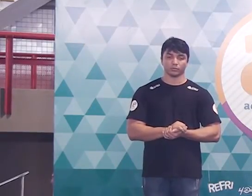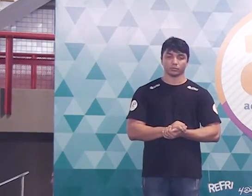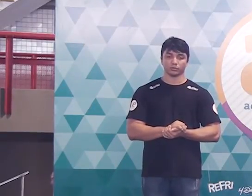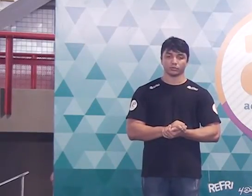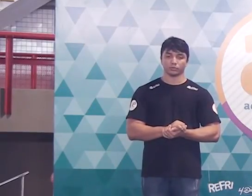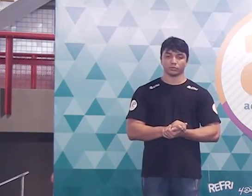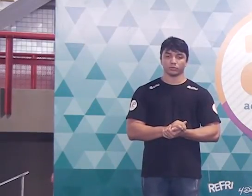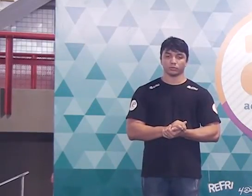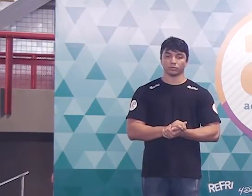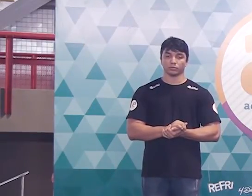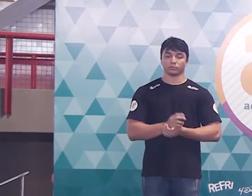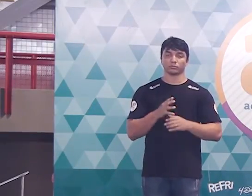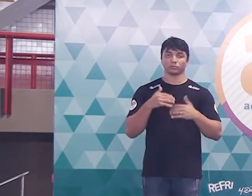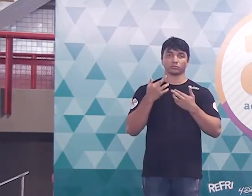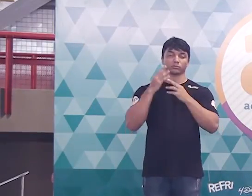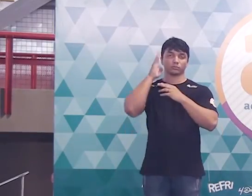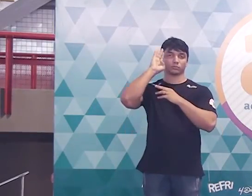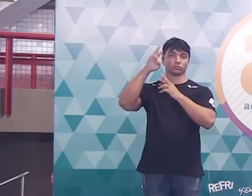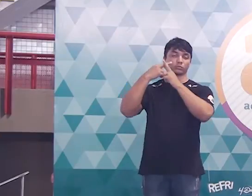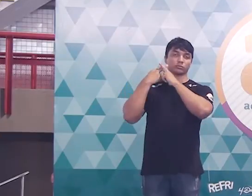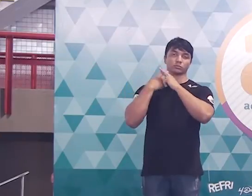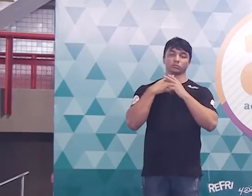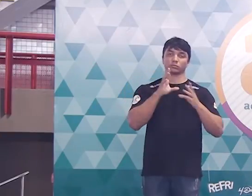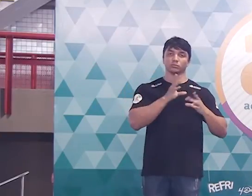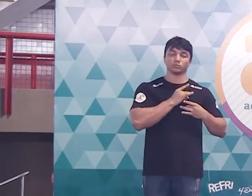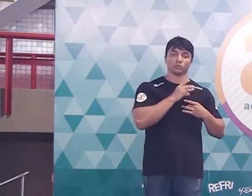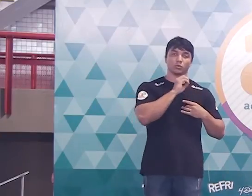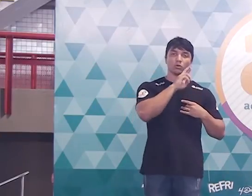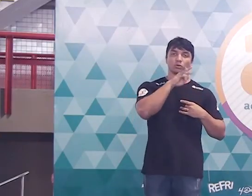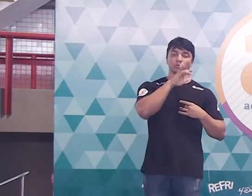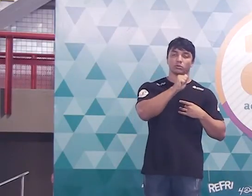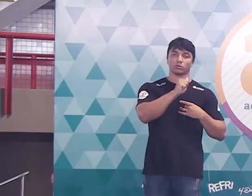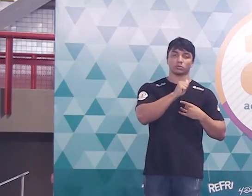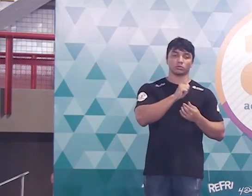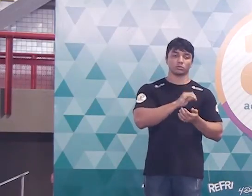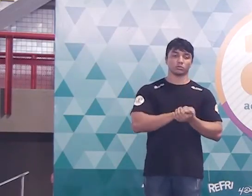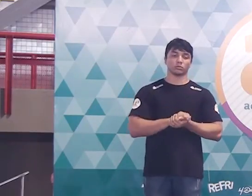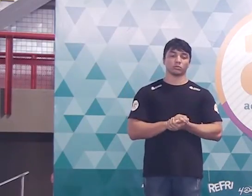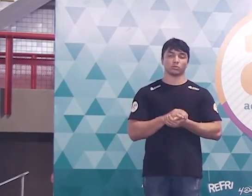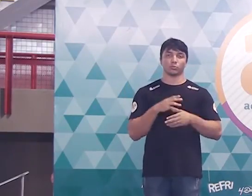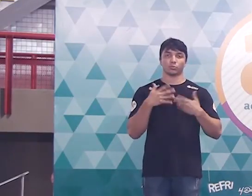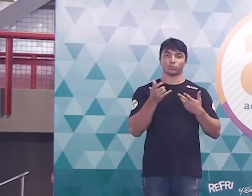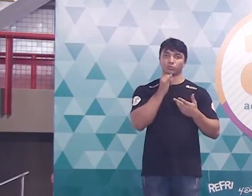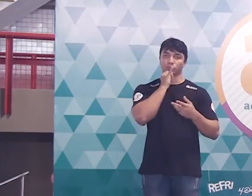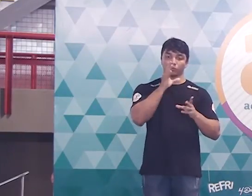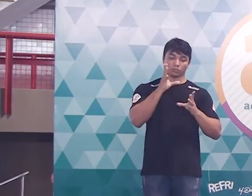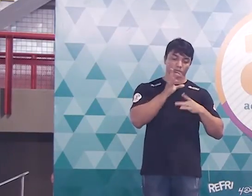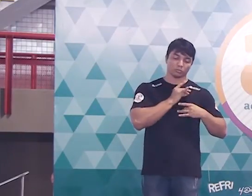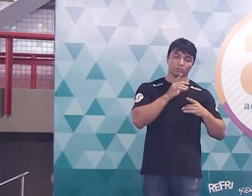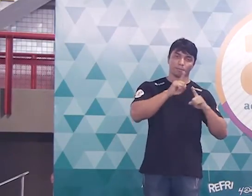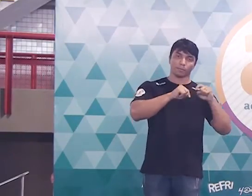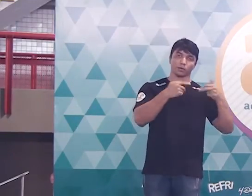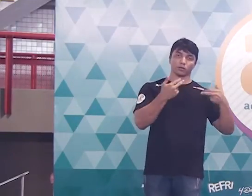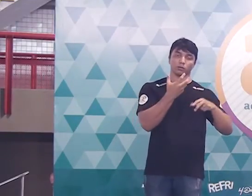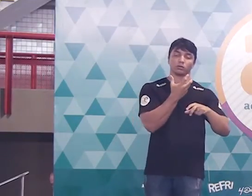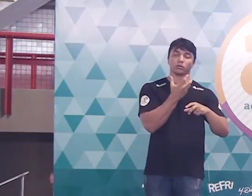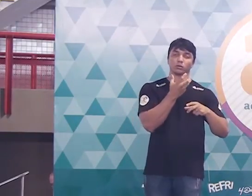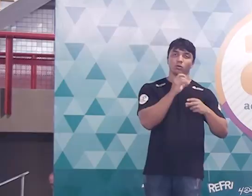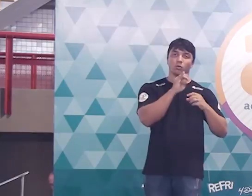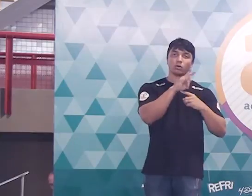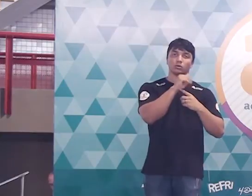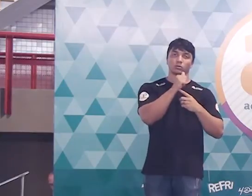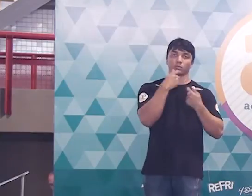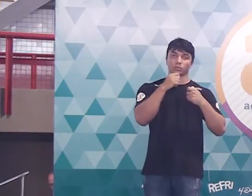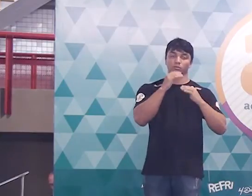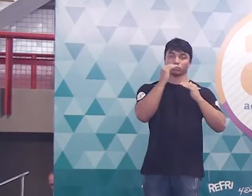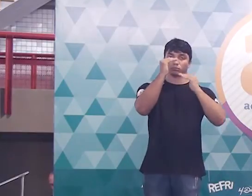Quais os principais responsáveis pela incorporação de matéria orgânica? Bom, incorporação de matéria orgânica, você tem que se posicionar